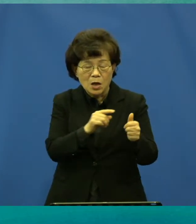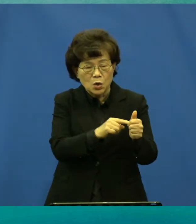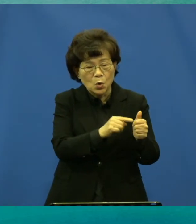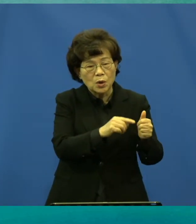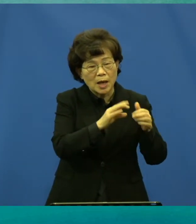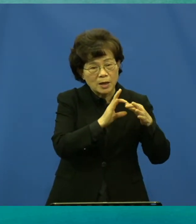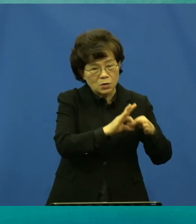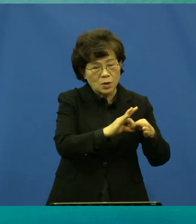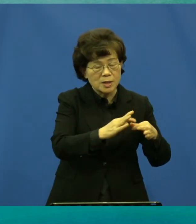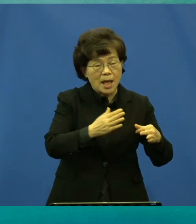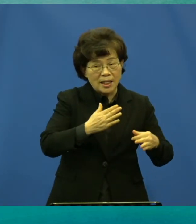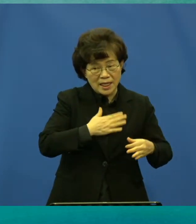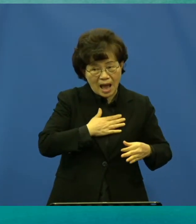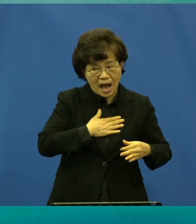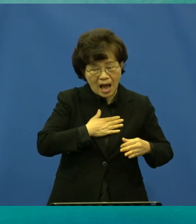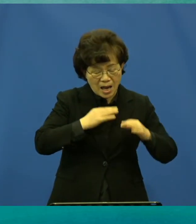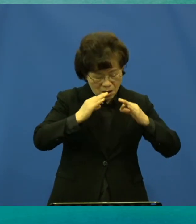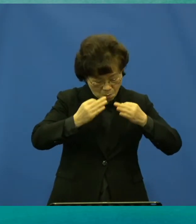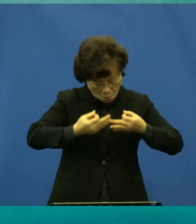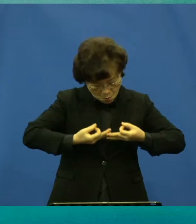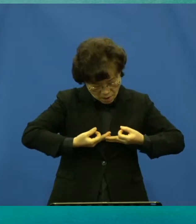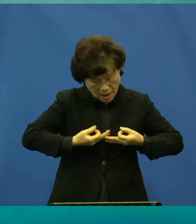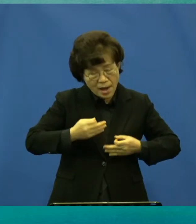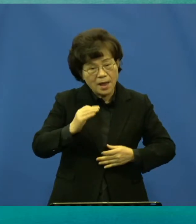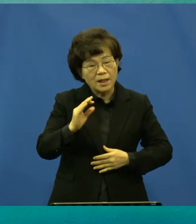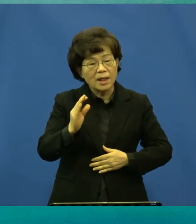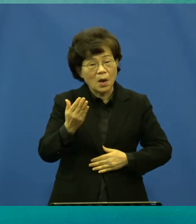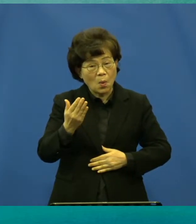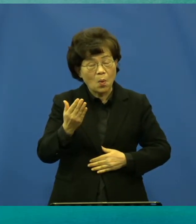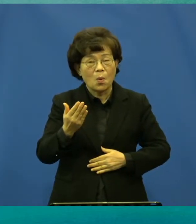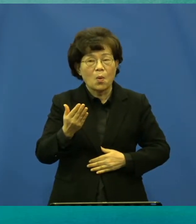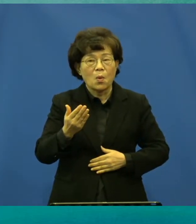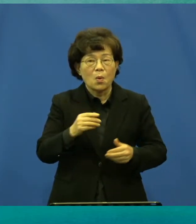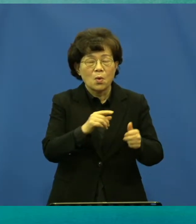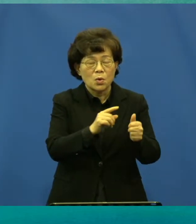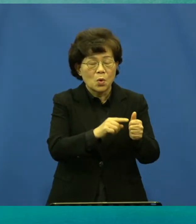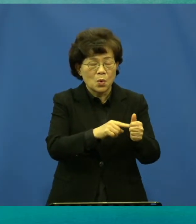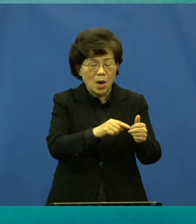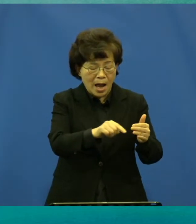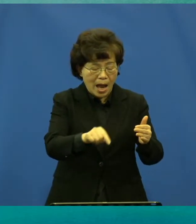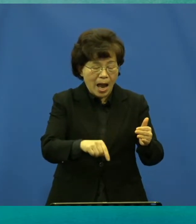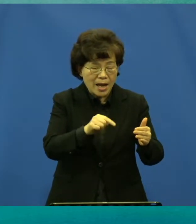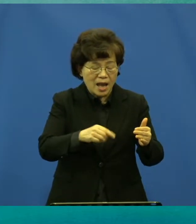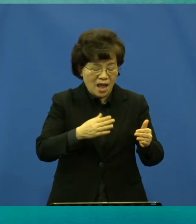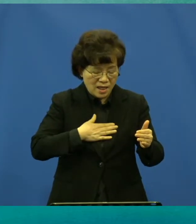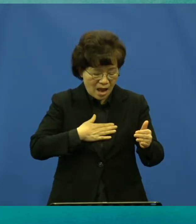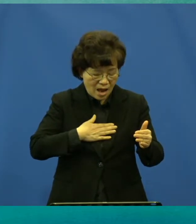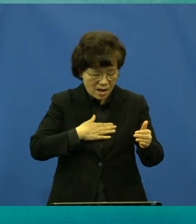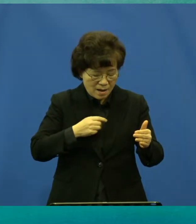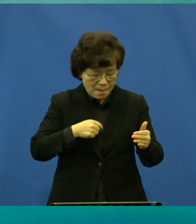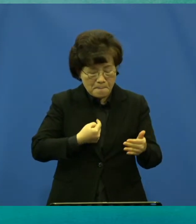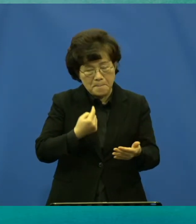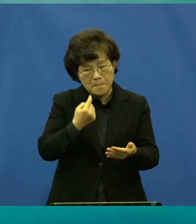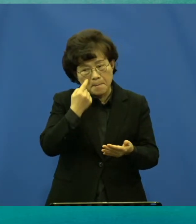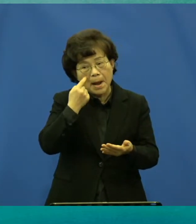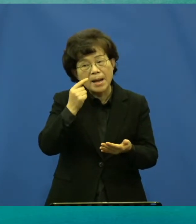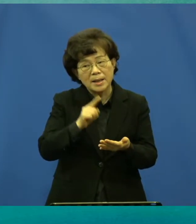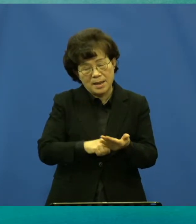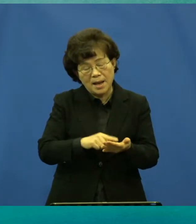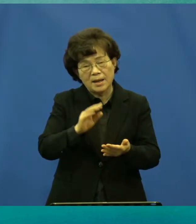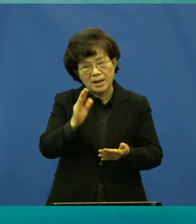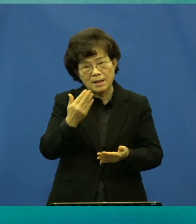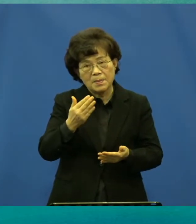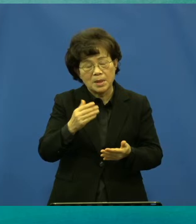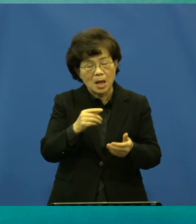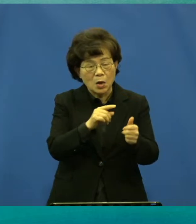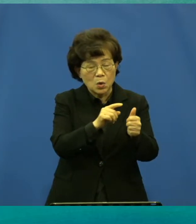통하여서 나라는 존재를 더 들여다보게 되죠. 요나 안에 우리 자신의 모습을 보게 됩니다. 특별히